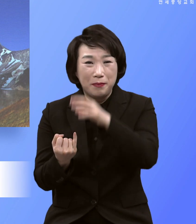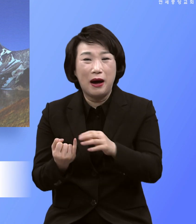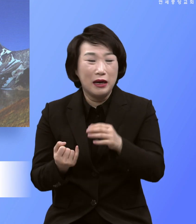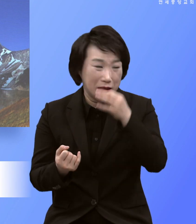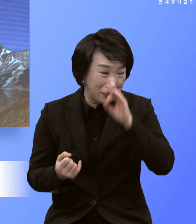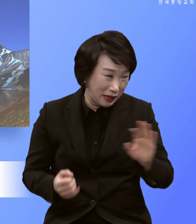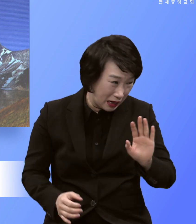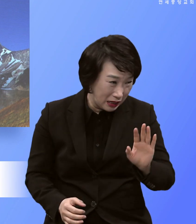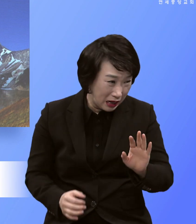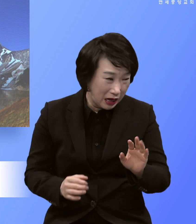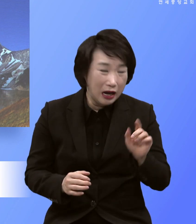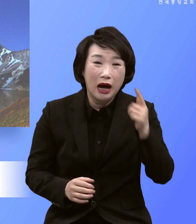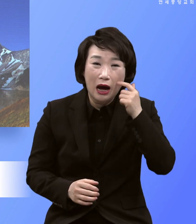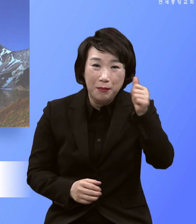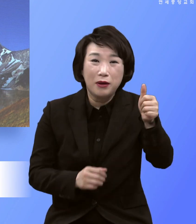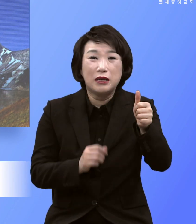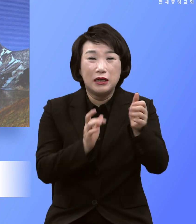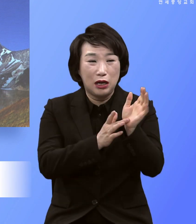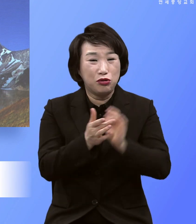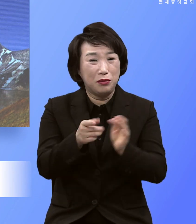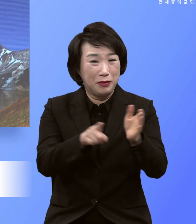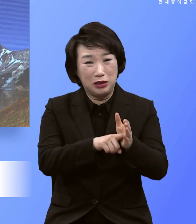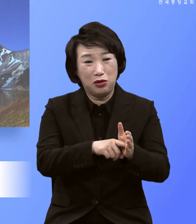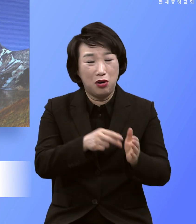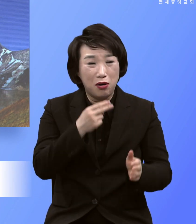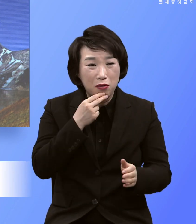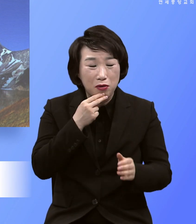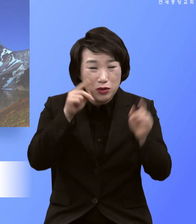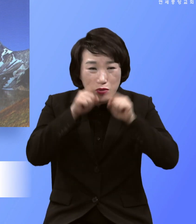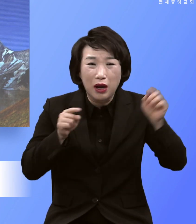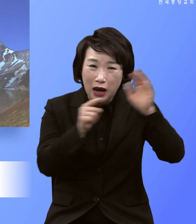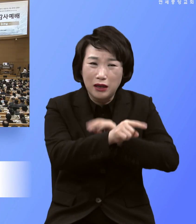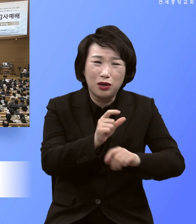거야. 왜 아멘이 지금?